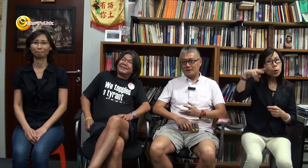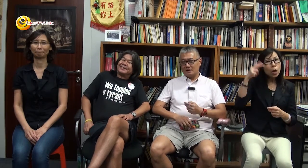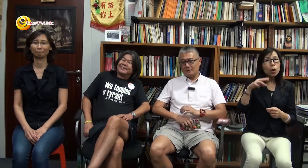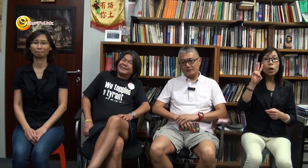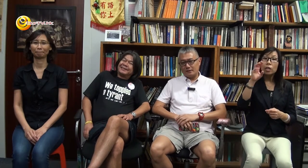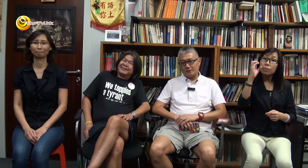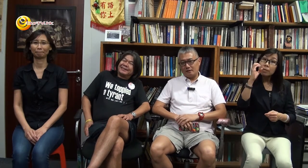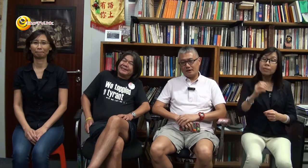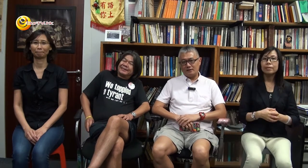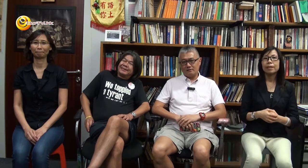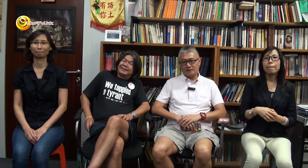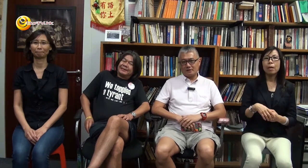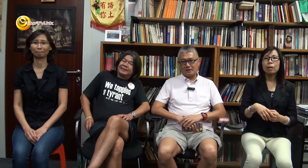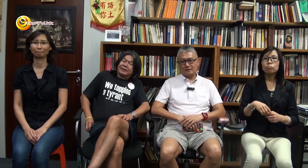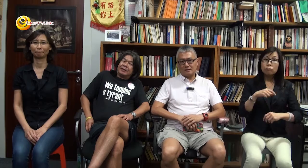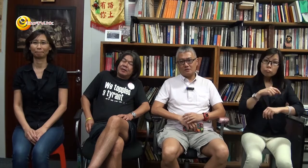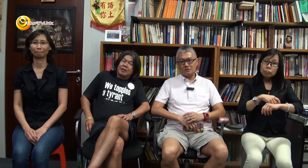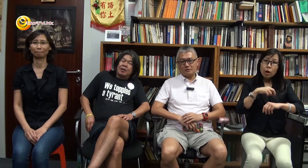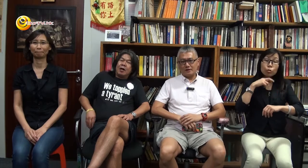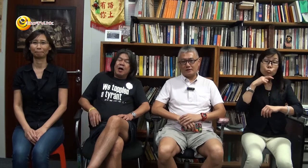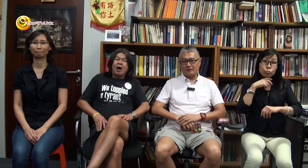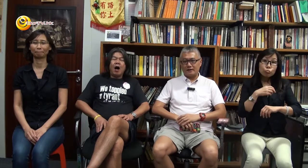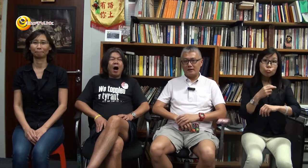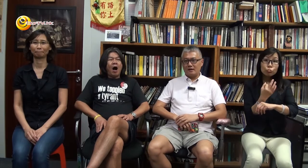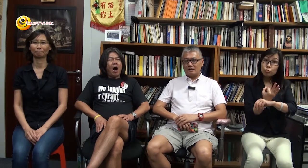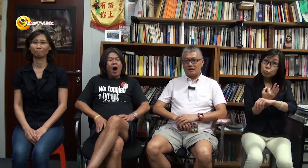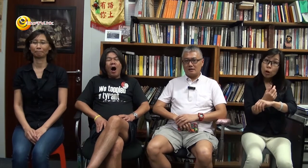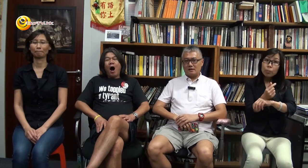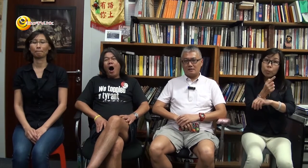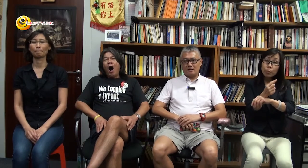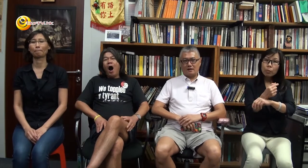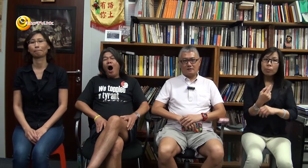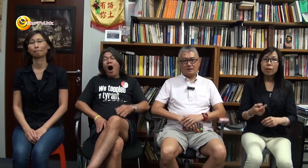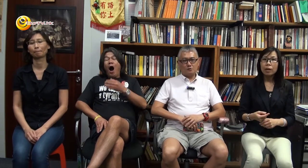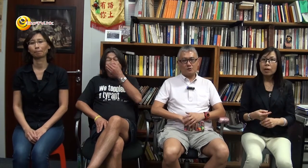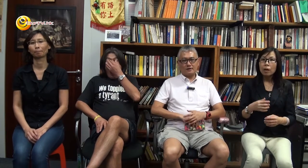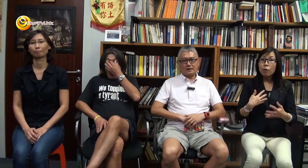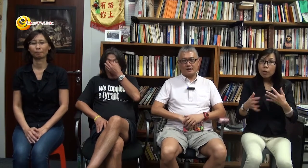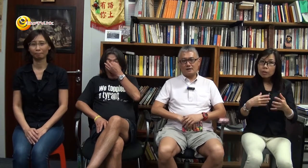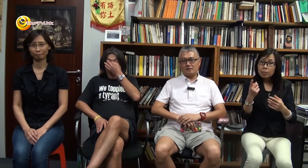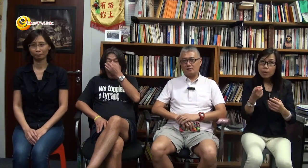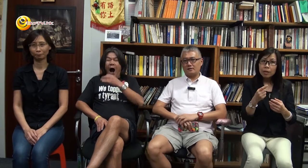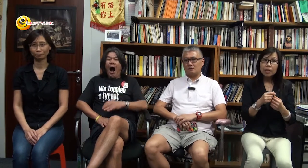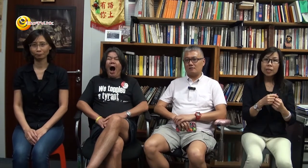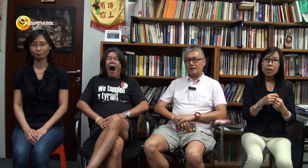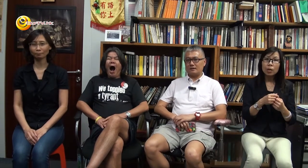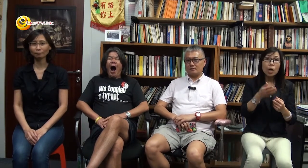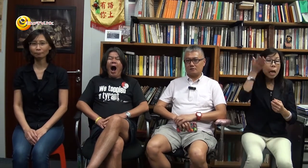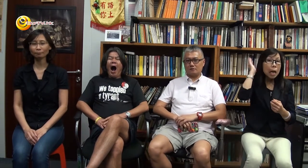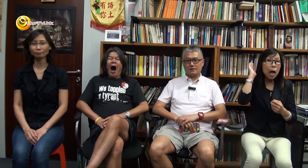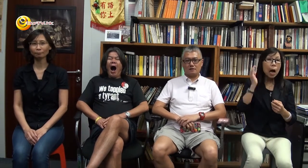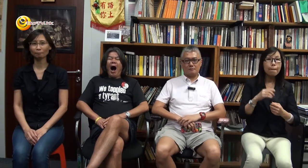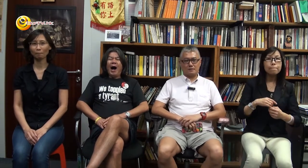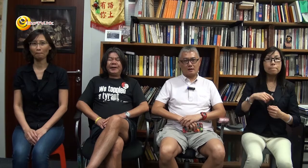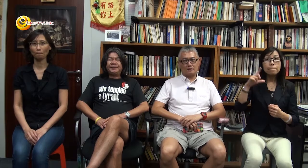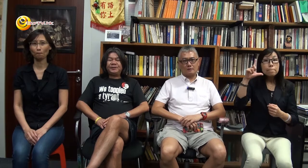的。那么三点半有个记招呢，就其实呢最重要的一件事就是呢，竟然即我们很熟悉的这个刘江华呢，就